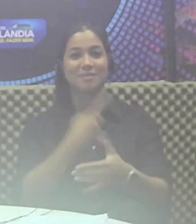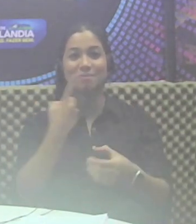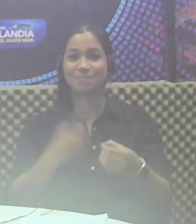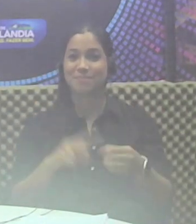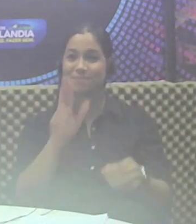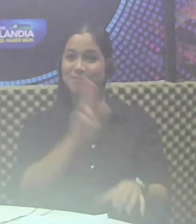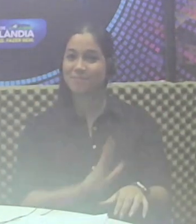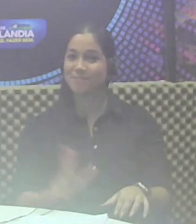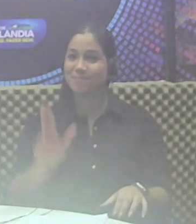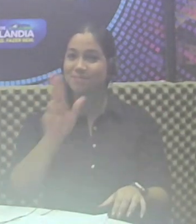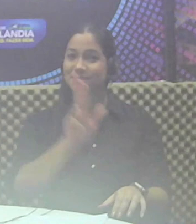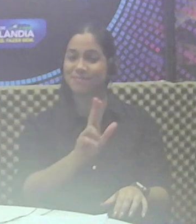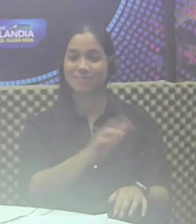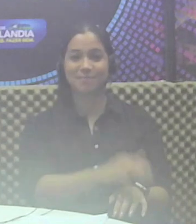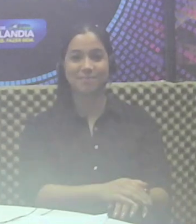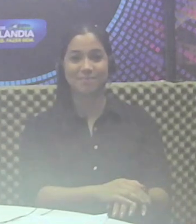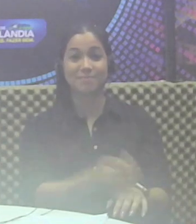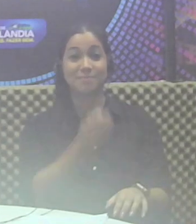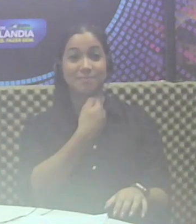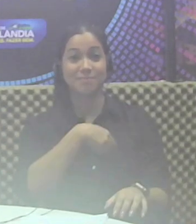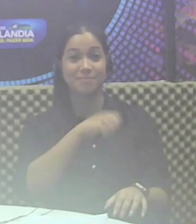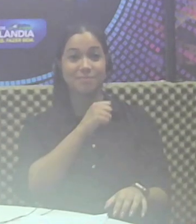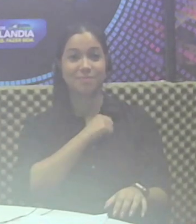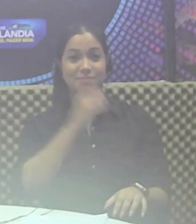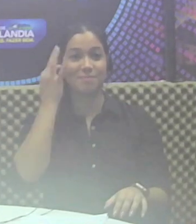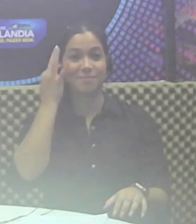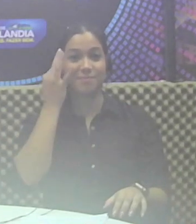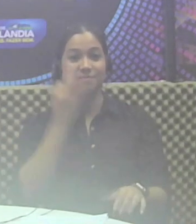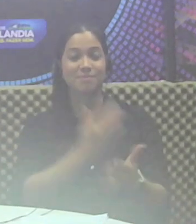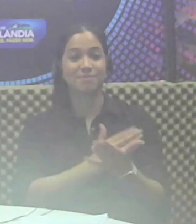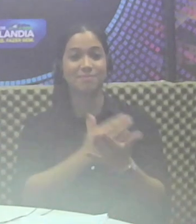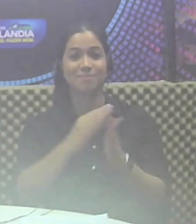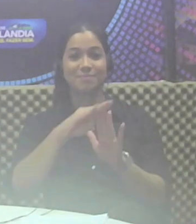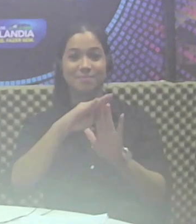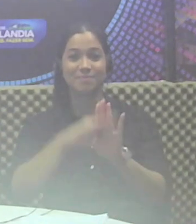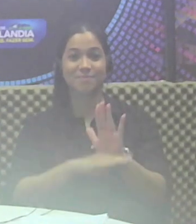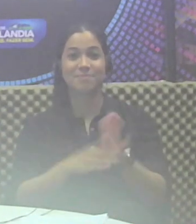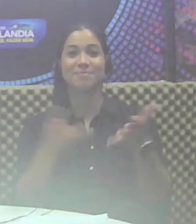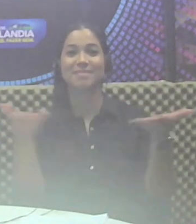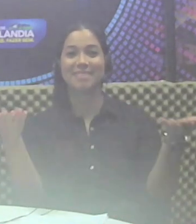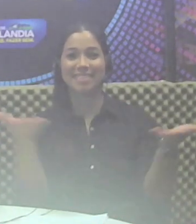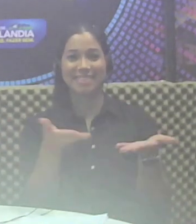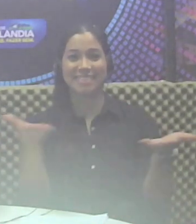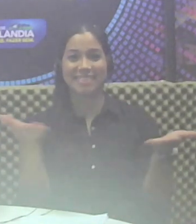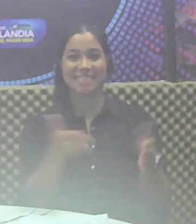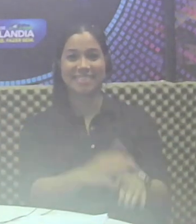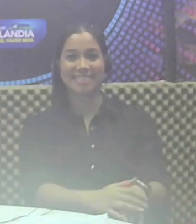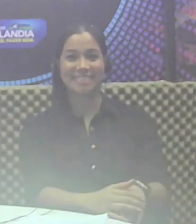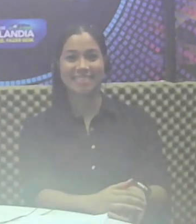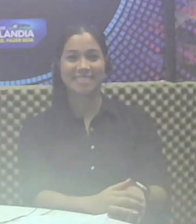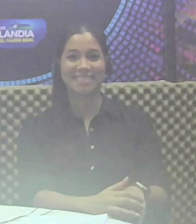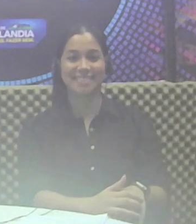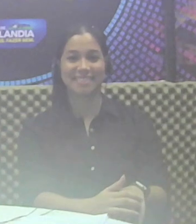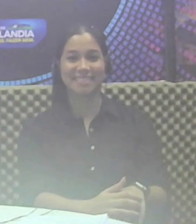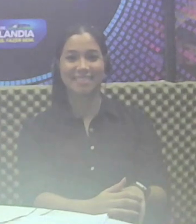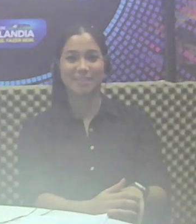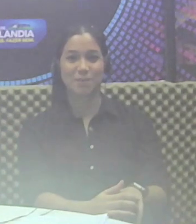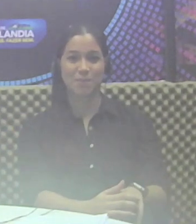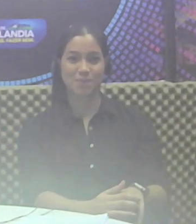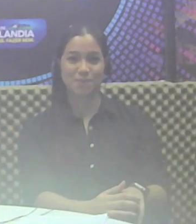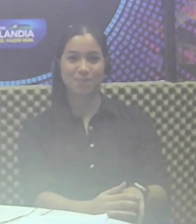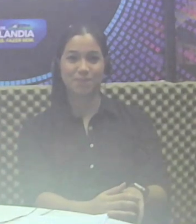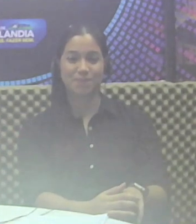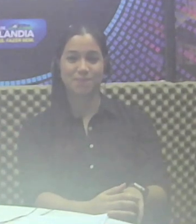de fato acontece em Uberlândia. Eu sou o Fernando Cassi e começamos com os destaques da edição de hoje.